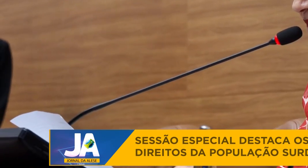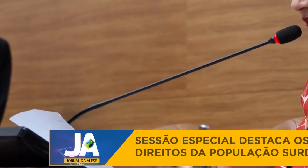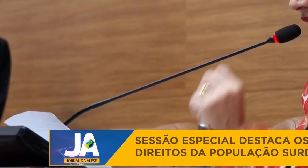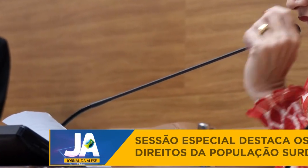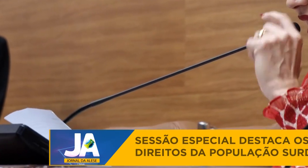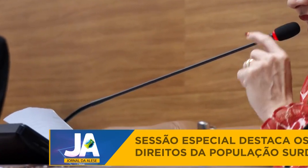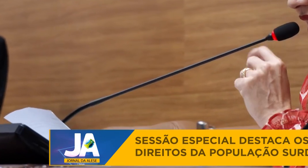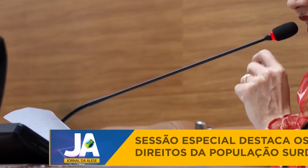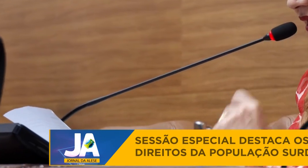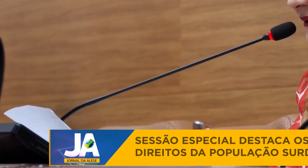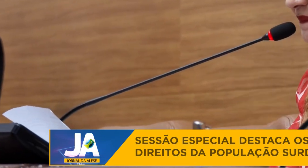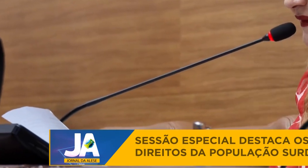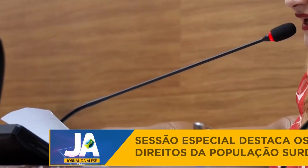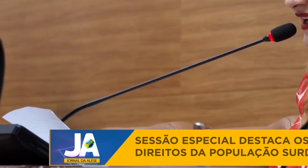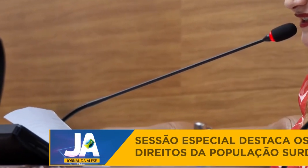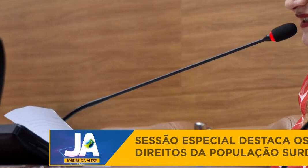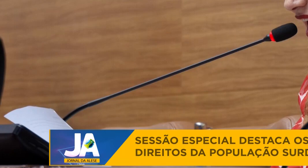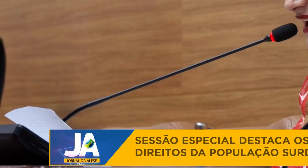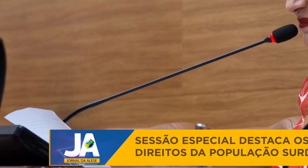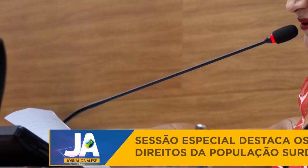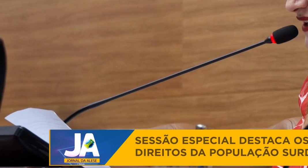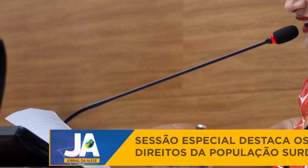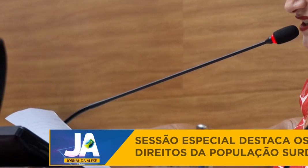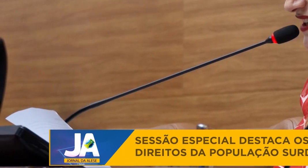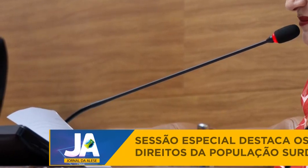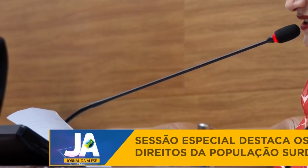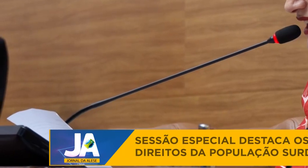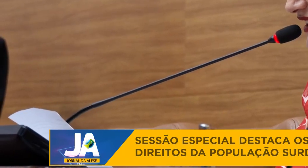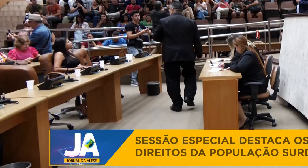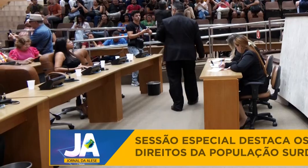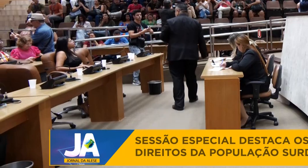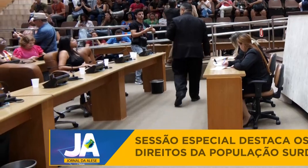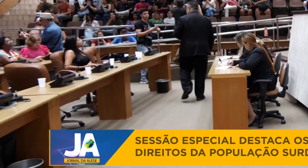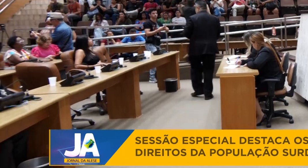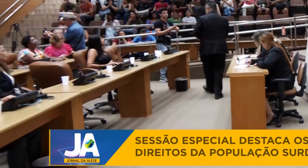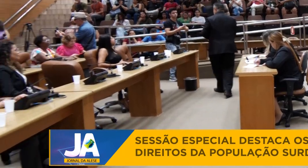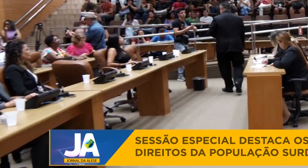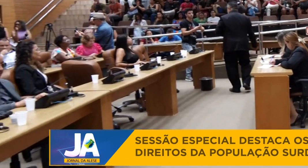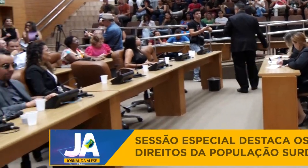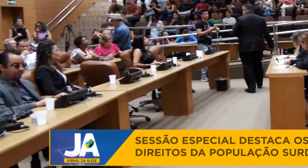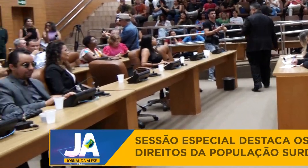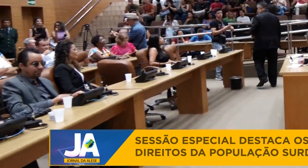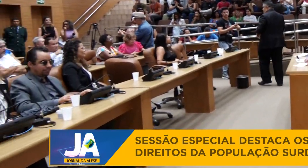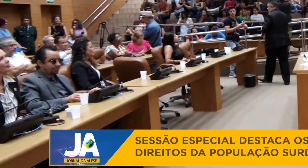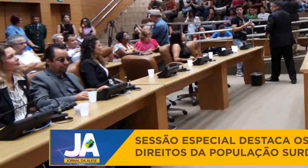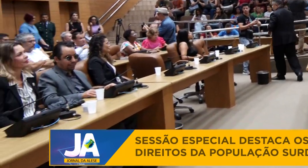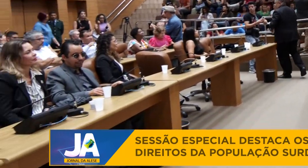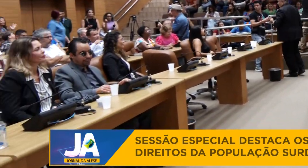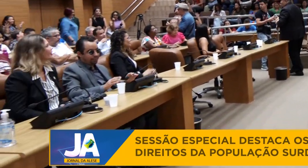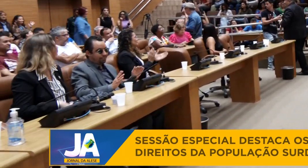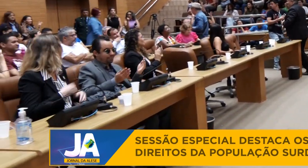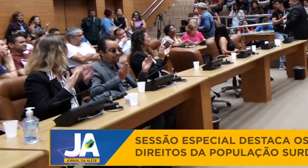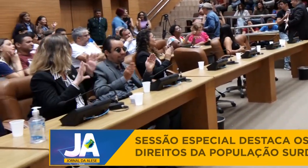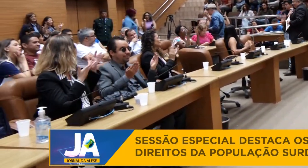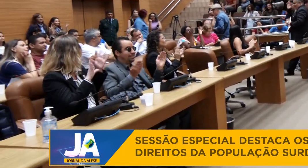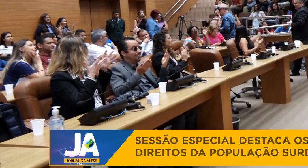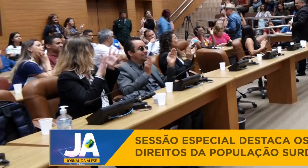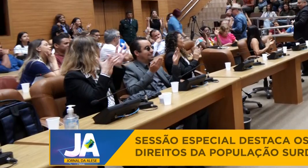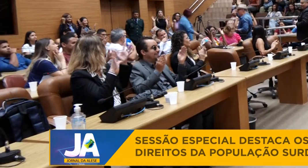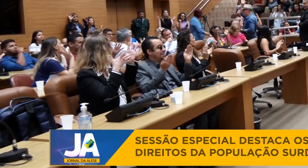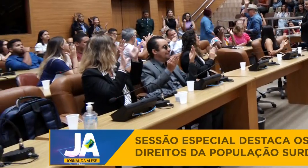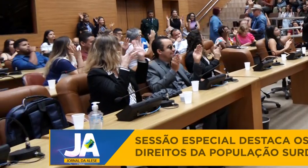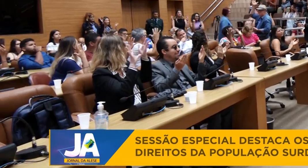altura da sessão especial ressaltou a importância de Celebrar e debater esse assunto tão relevante ela enfatizou